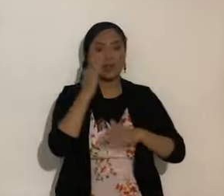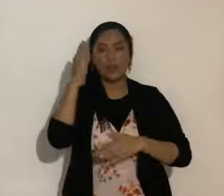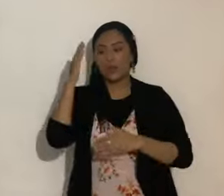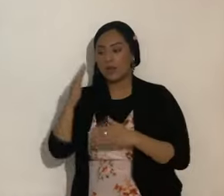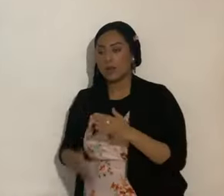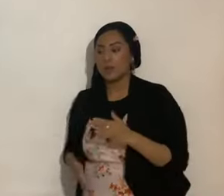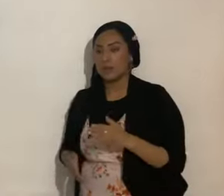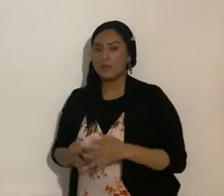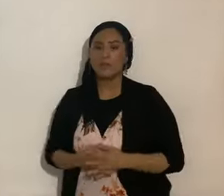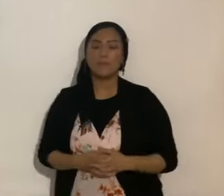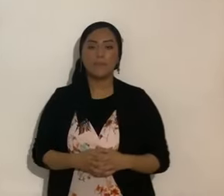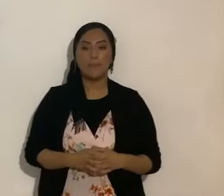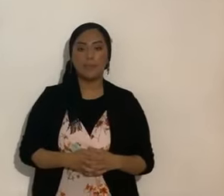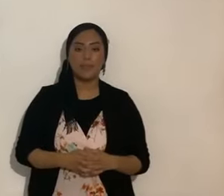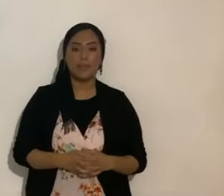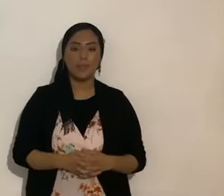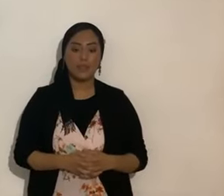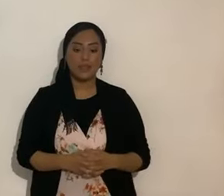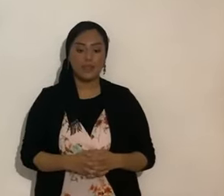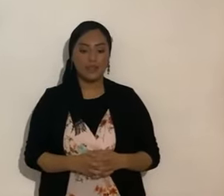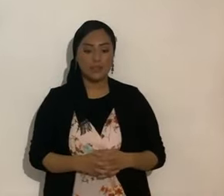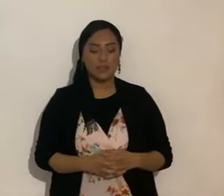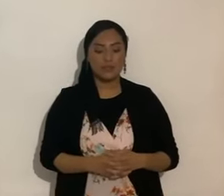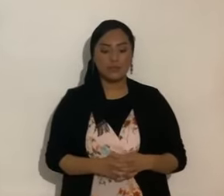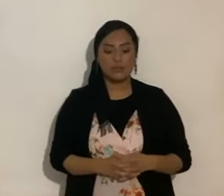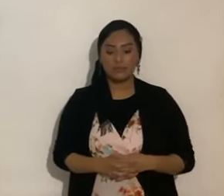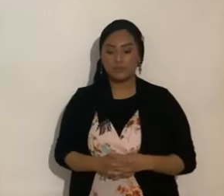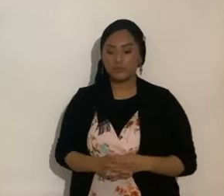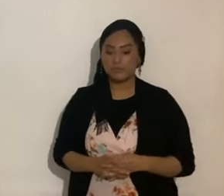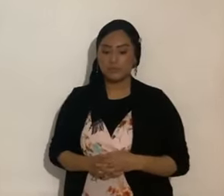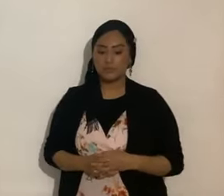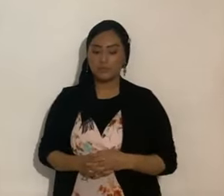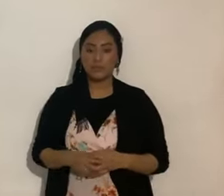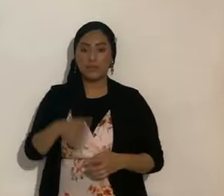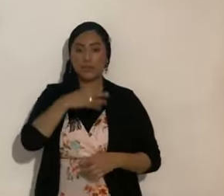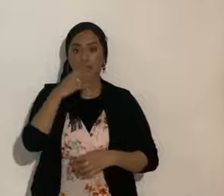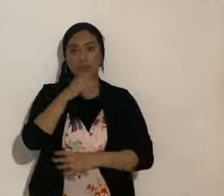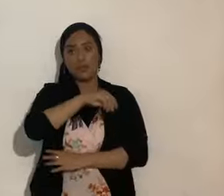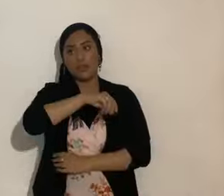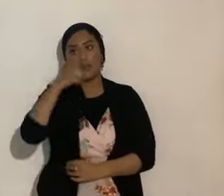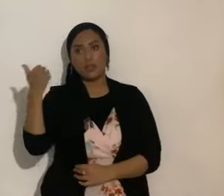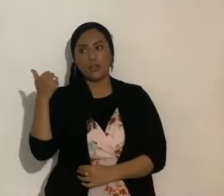postreros primeros. Y vuelvo a repetir lo mismo el Eterno aquí. Y en otra